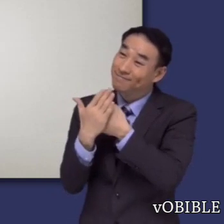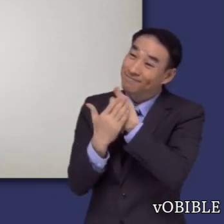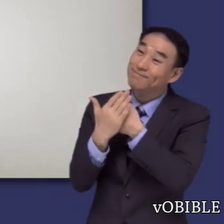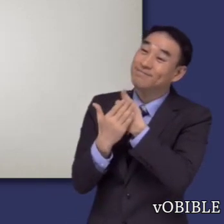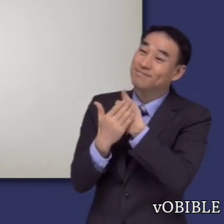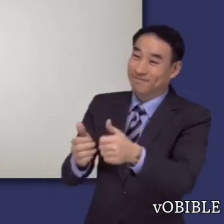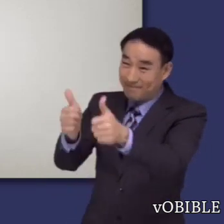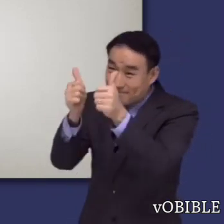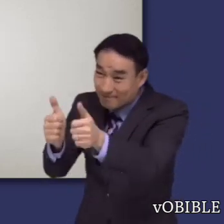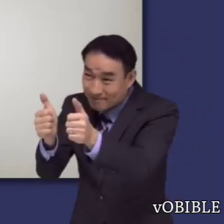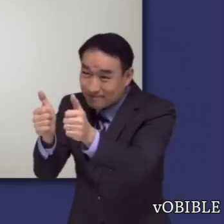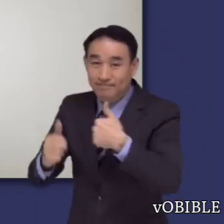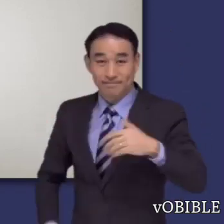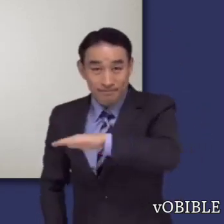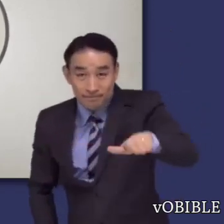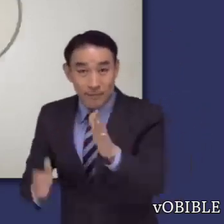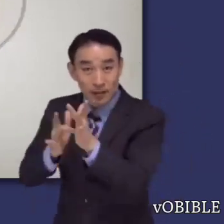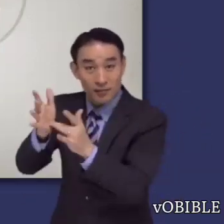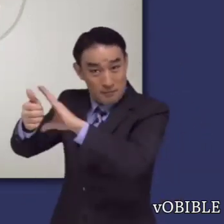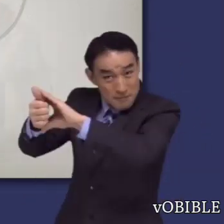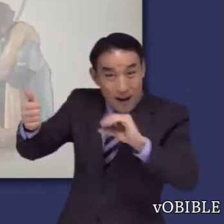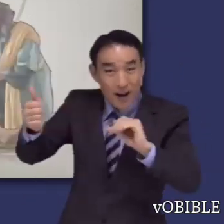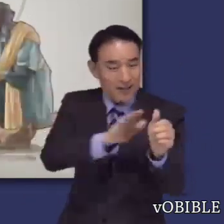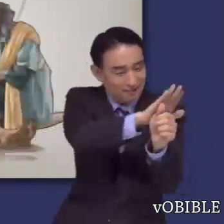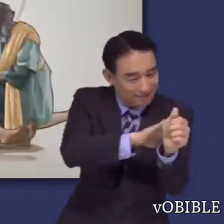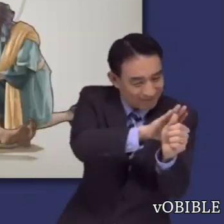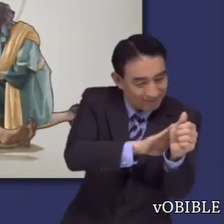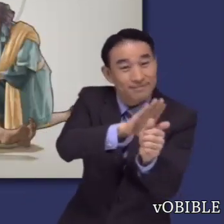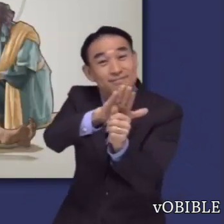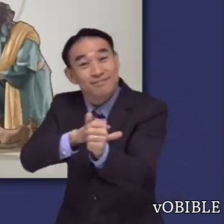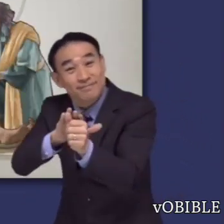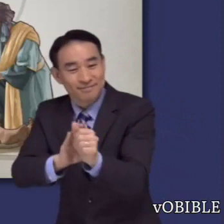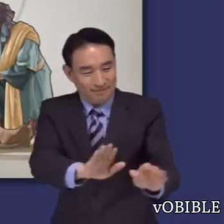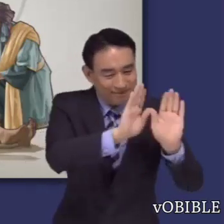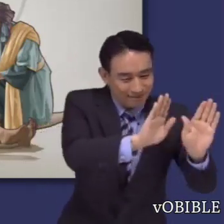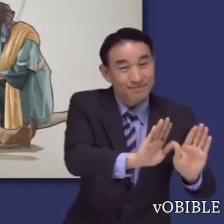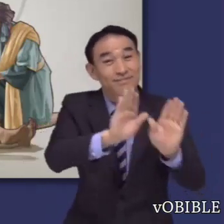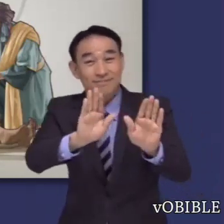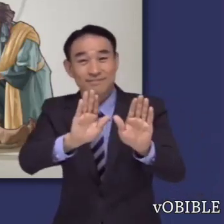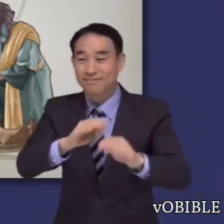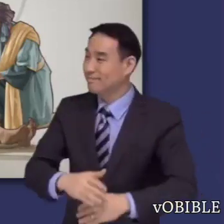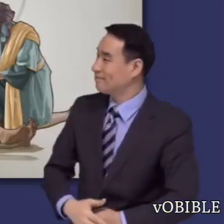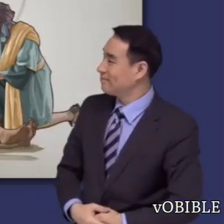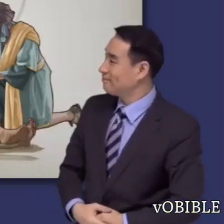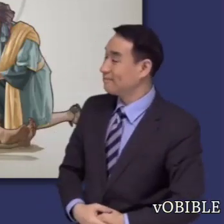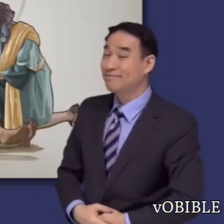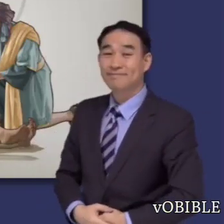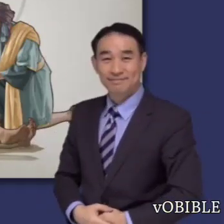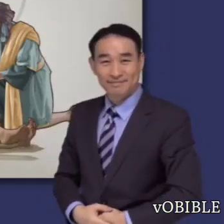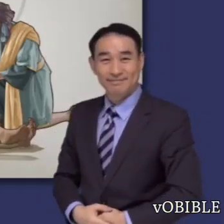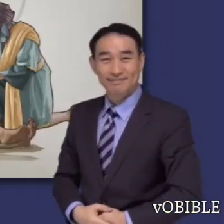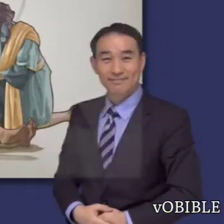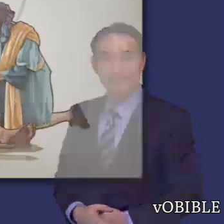伟大的爱，就会受到感动，决心为他而活。我们也会因为爱他而向他学习，对